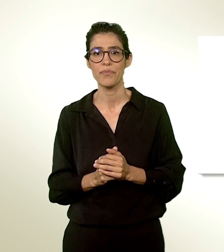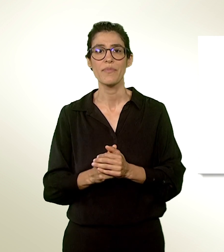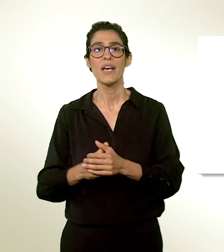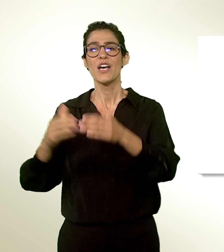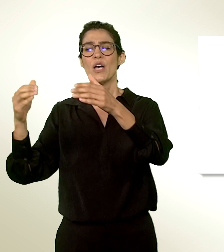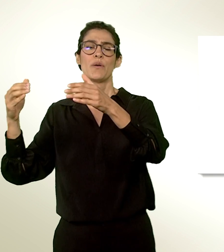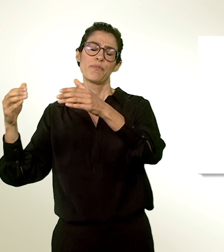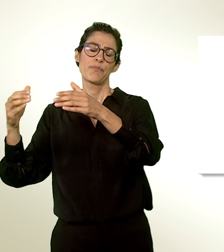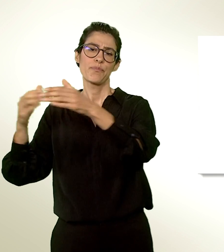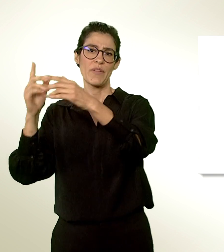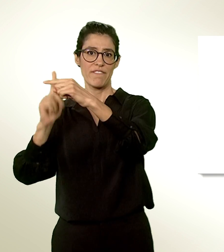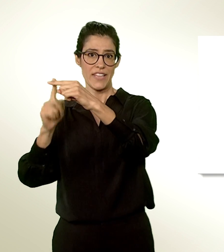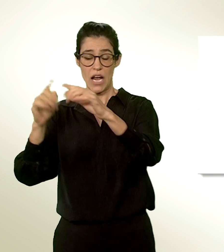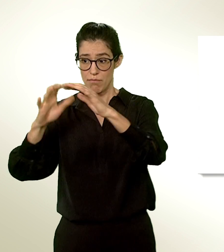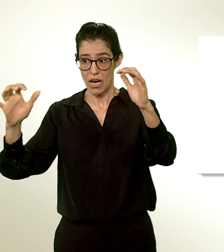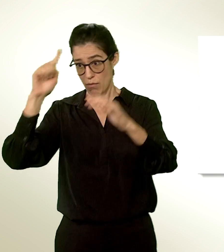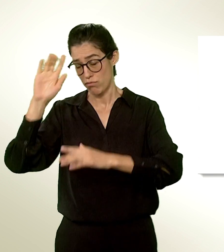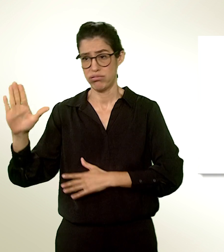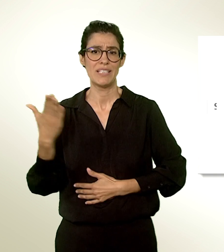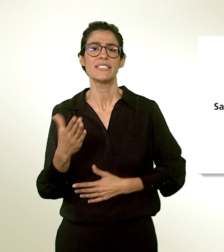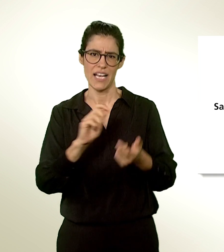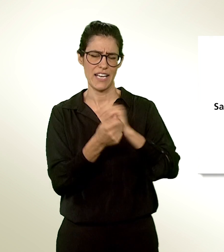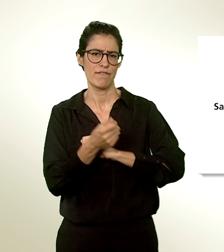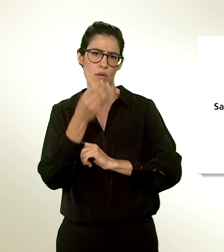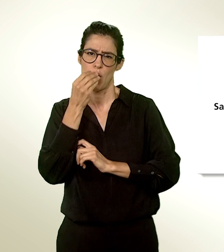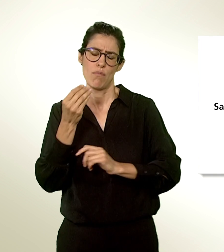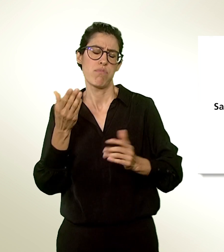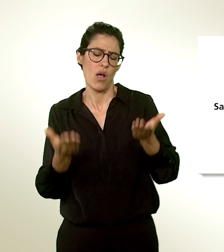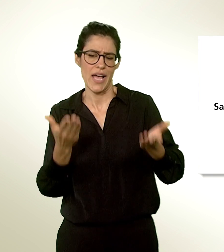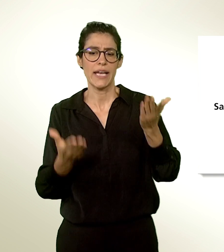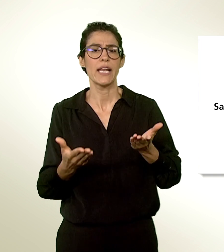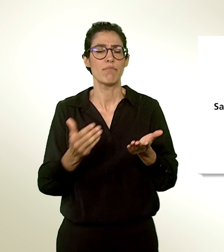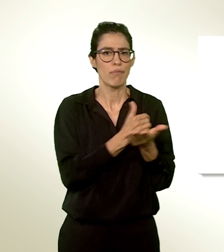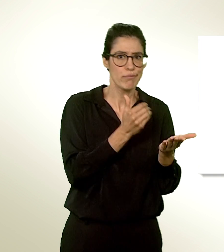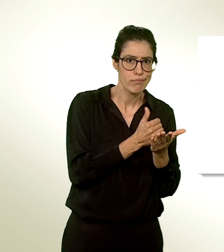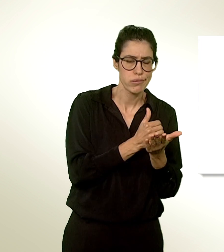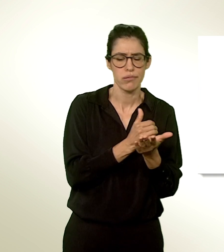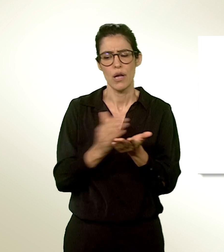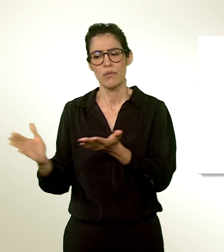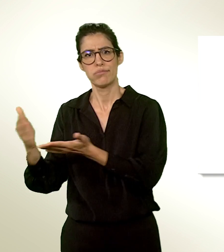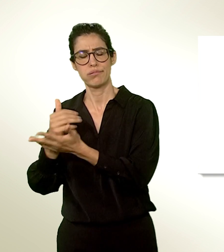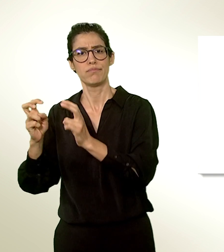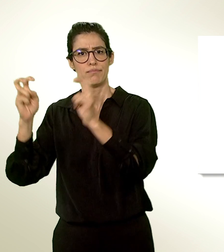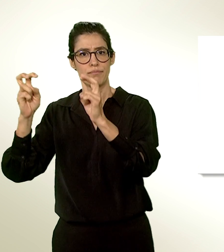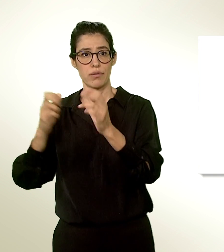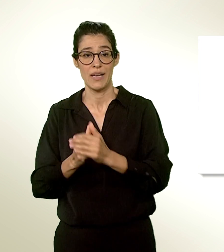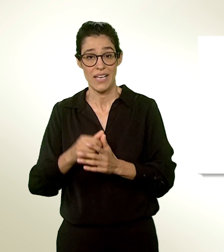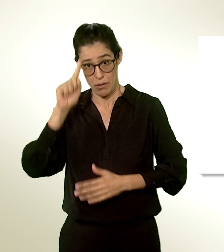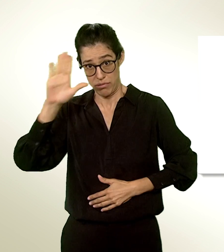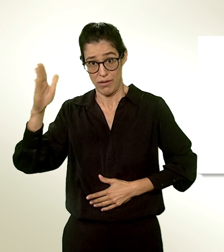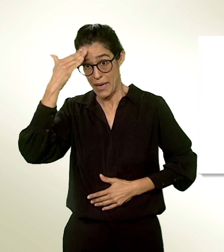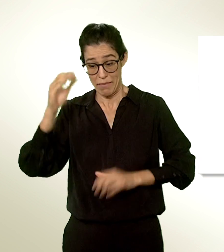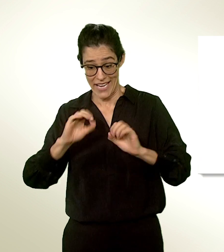compromis entre hausse des recettes et économie. Ils estiment que les rentes ne seront plus suffisamment financées dans quelques années si on ne réforme pas